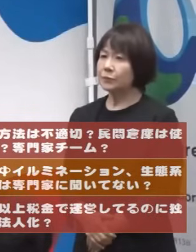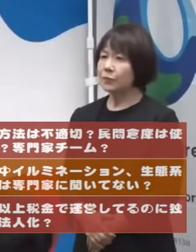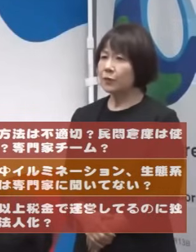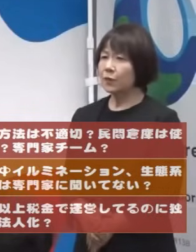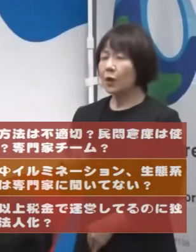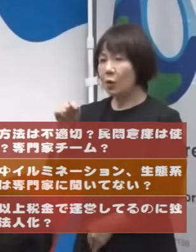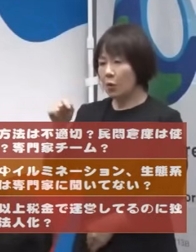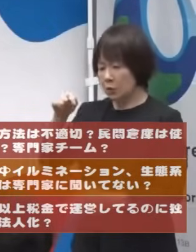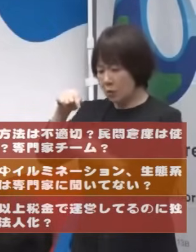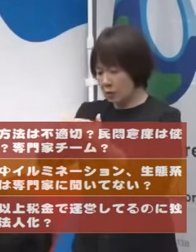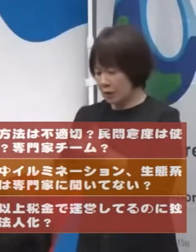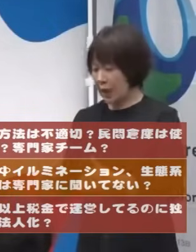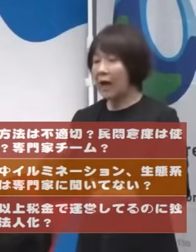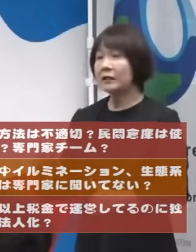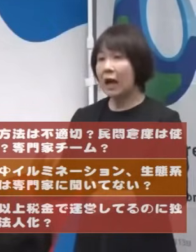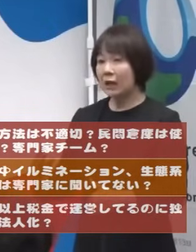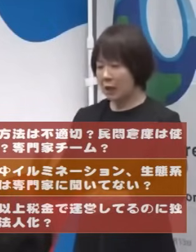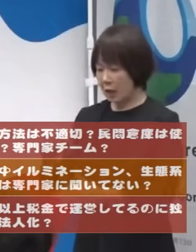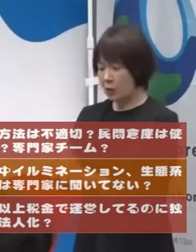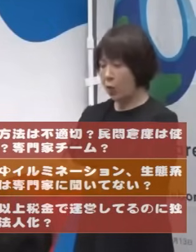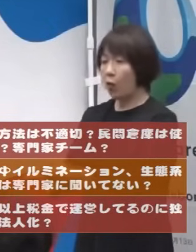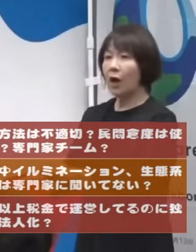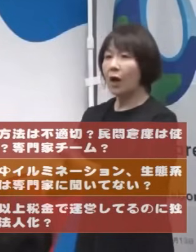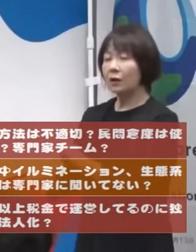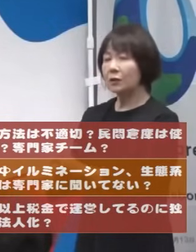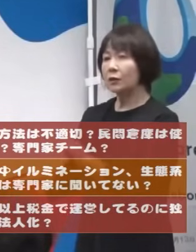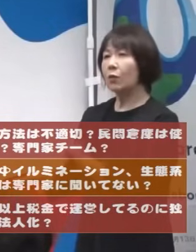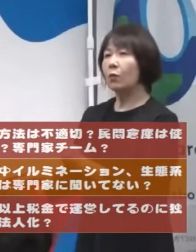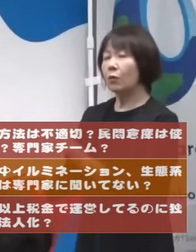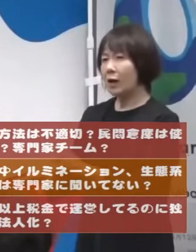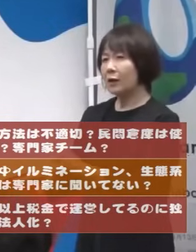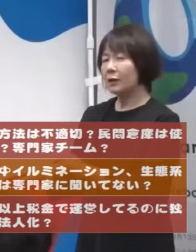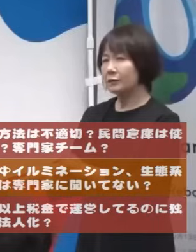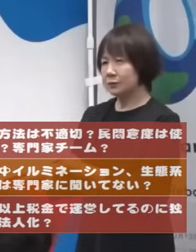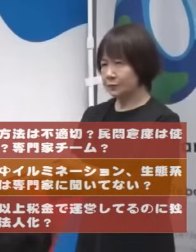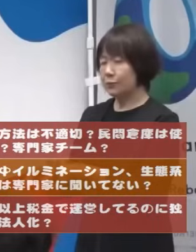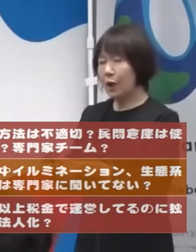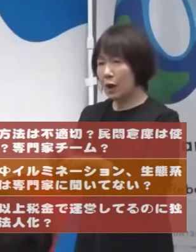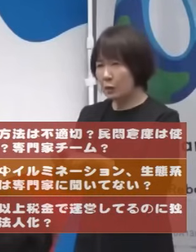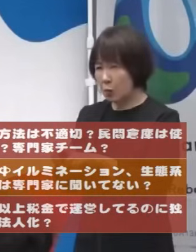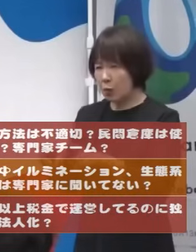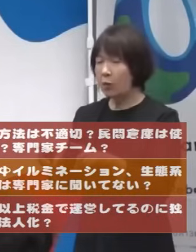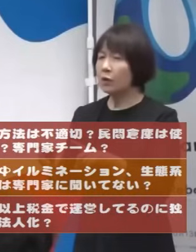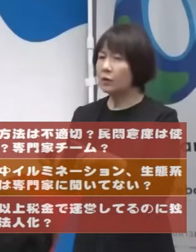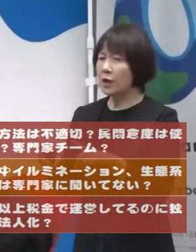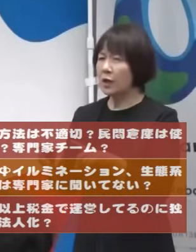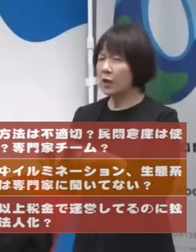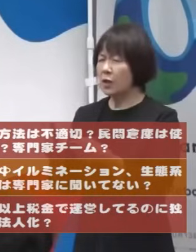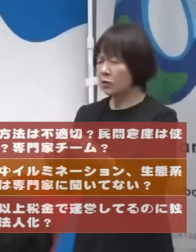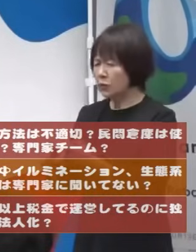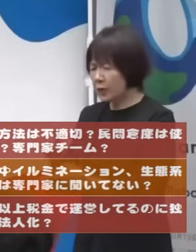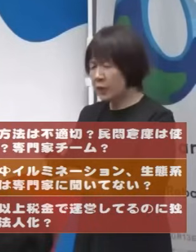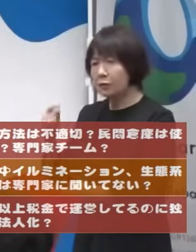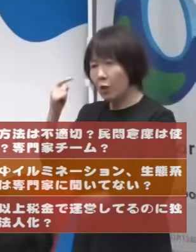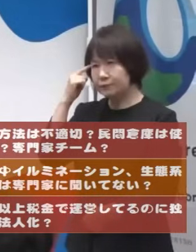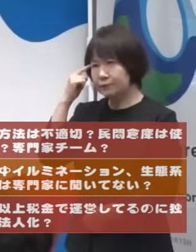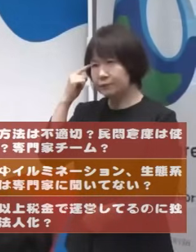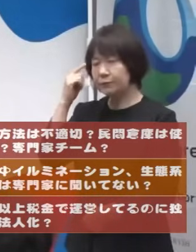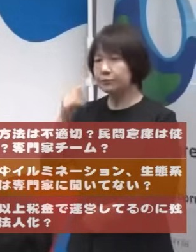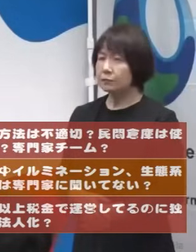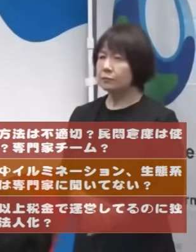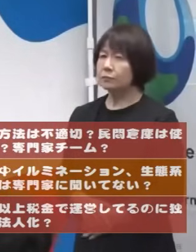地下3階の保管ですけれども、まあ、ここは当然そのなんていうのかな、僕は不適切だと思うんですけれ